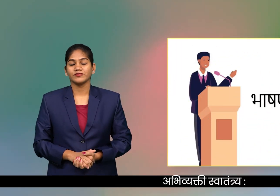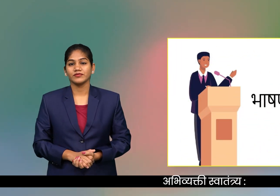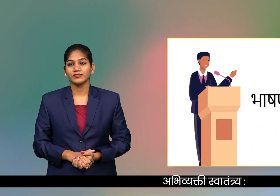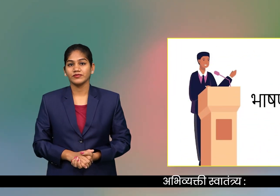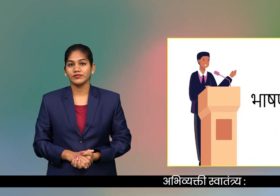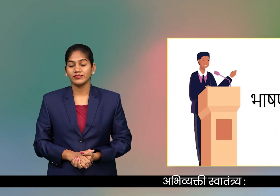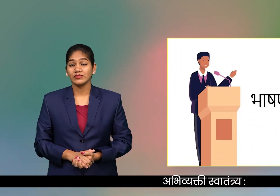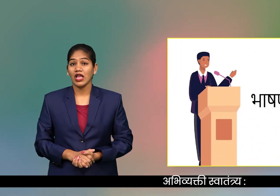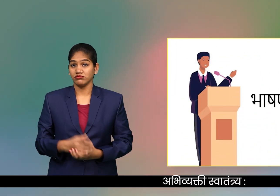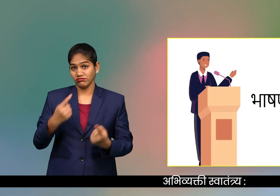अभिव्यक्ती स्वातंत्र्य.